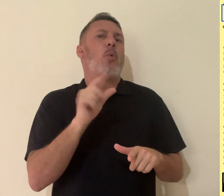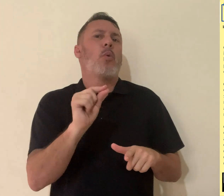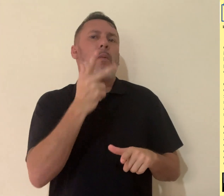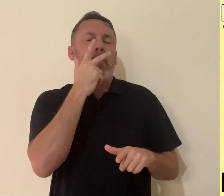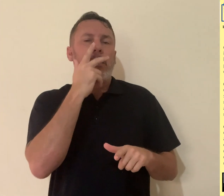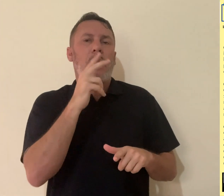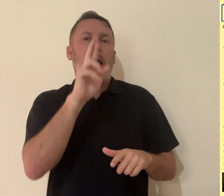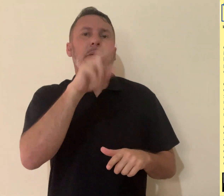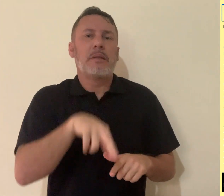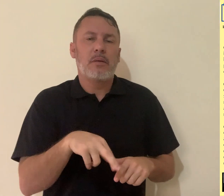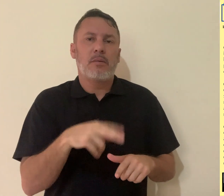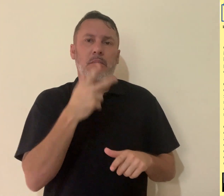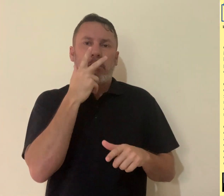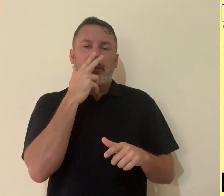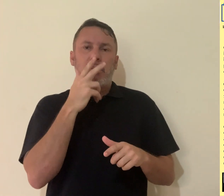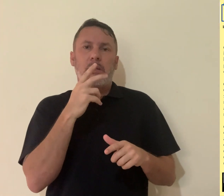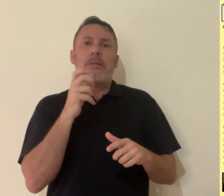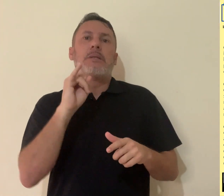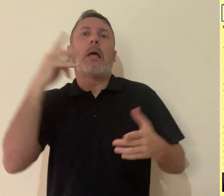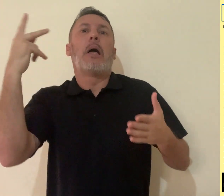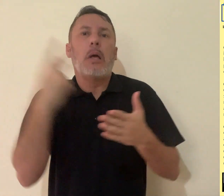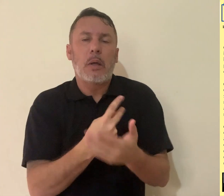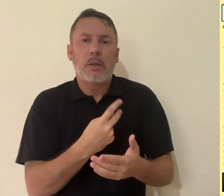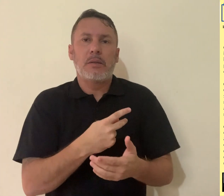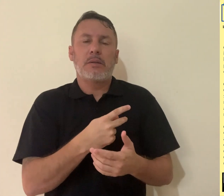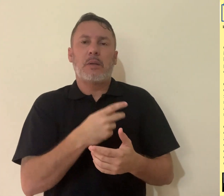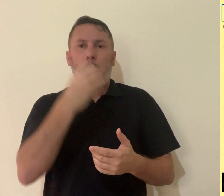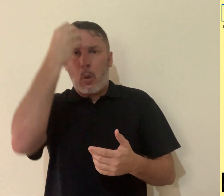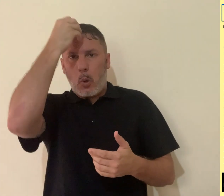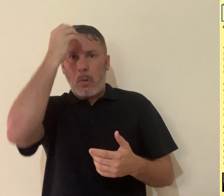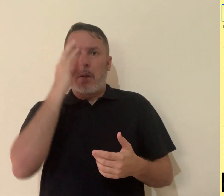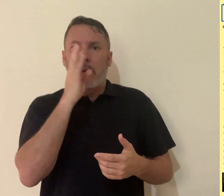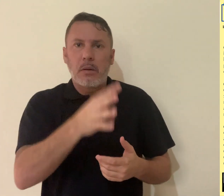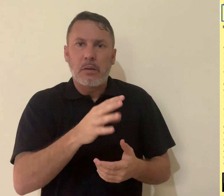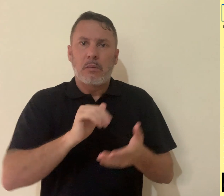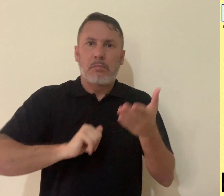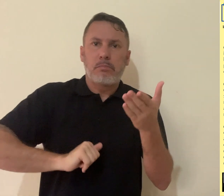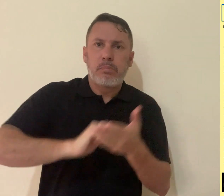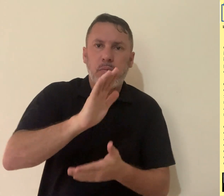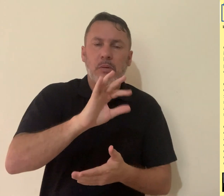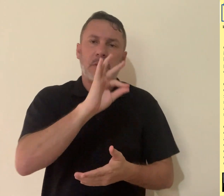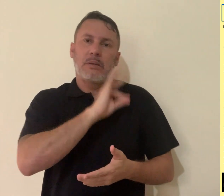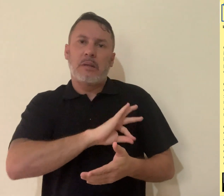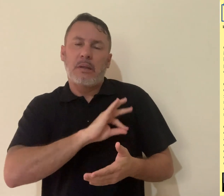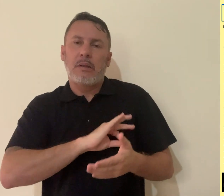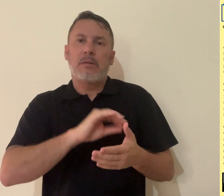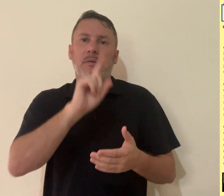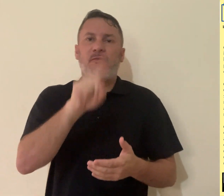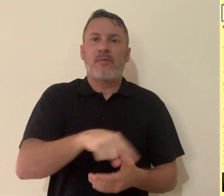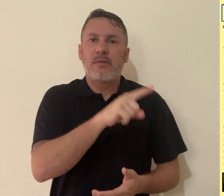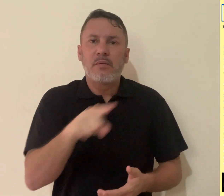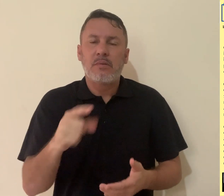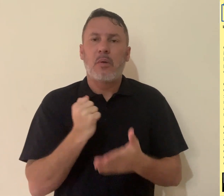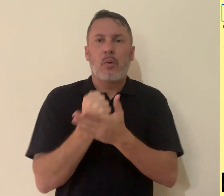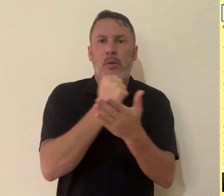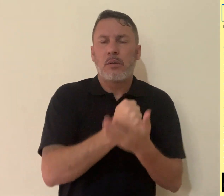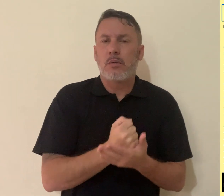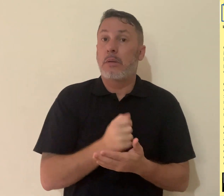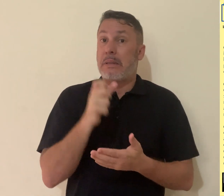não poderão ser consideradas como razão válida para sanção disciplinar ou término de uma relação